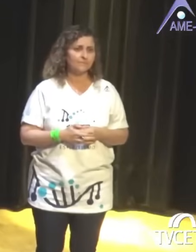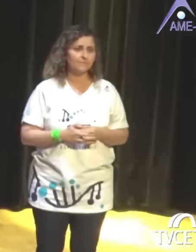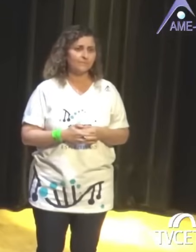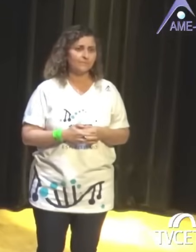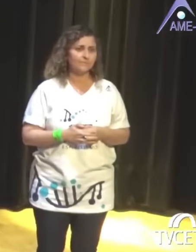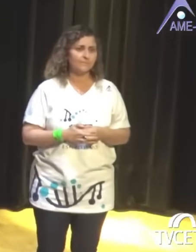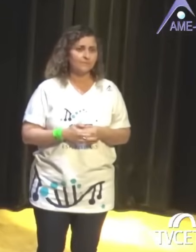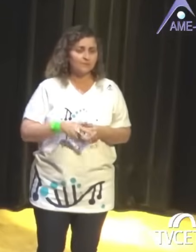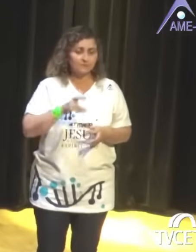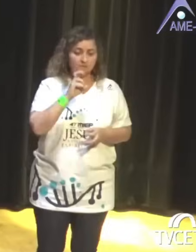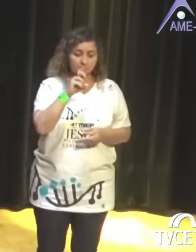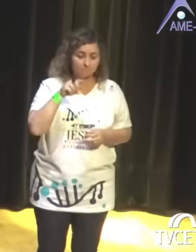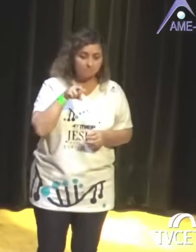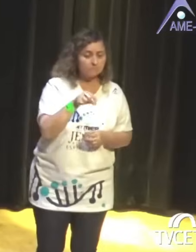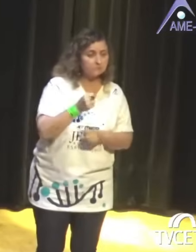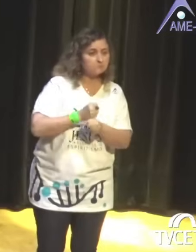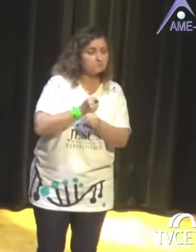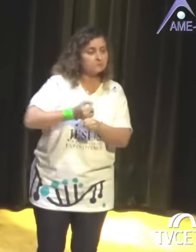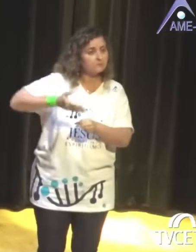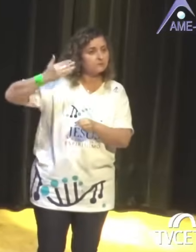mais de 5000